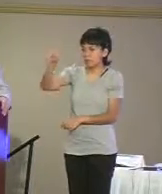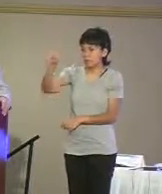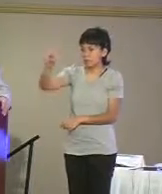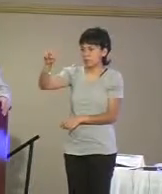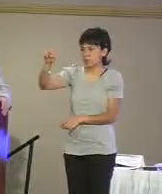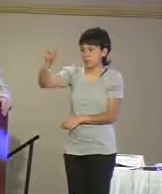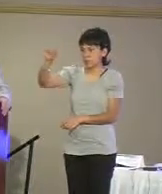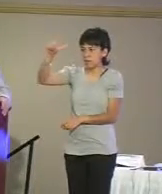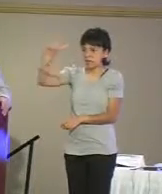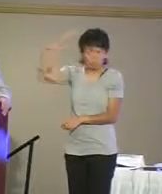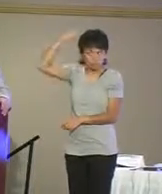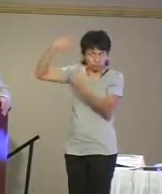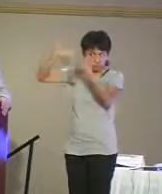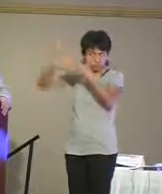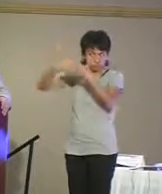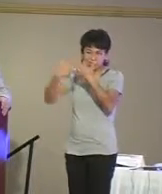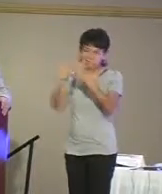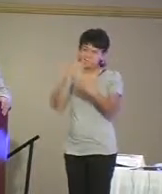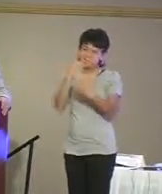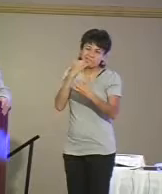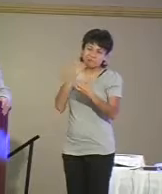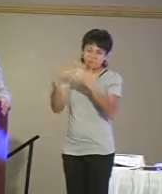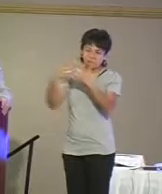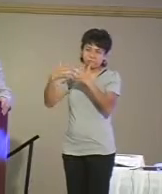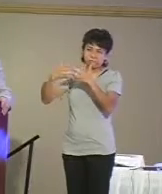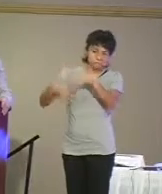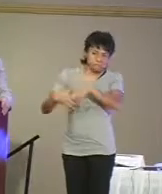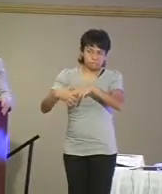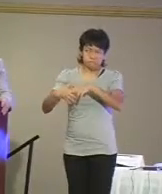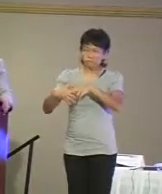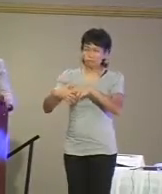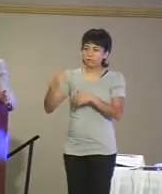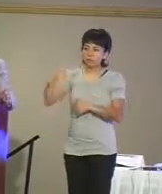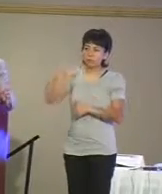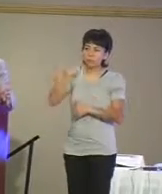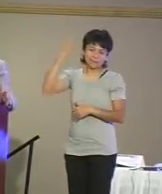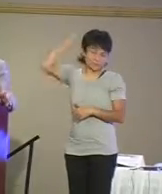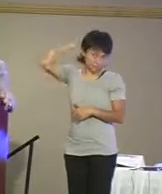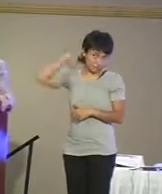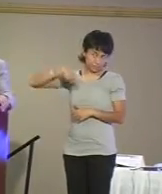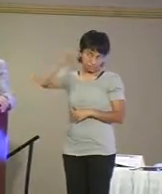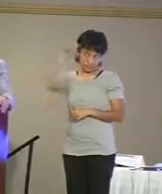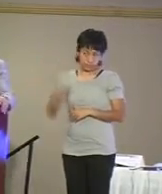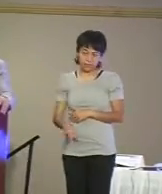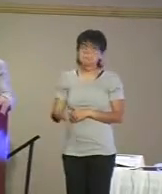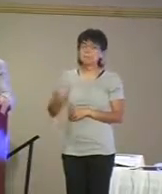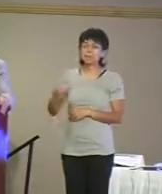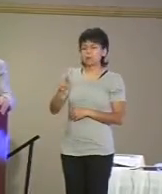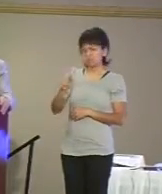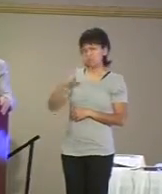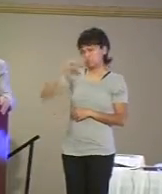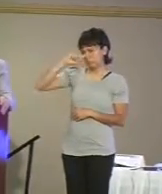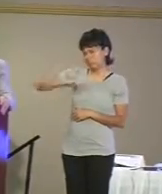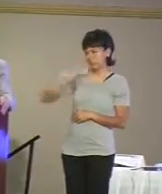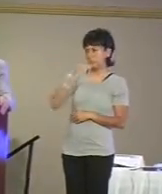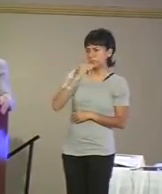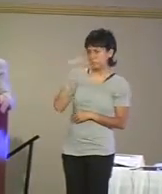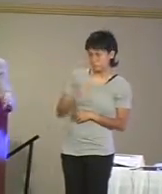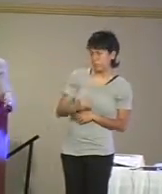también son otro tipo de defectos que se han conformado por la gran generosidad que tiene el complejo